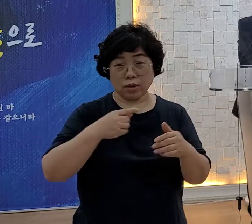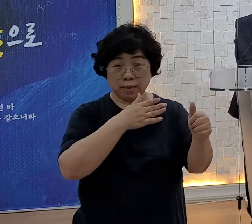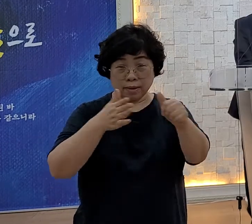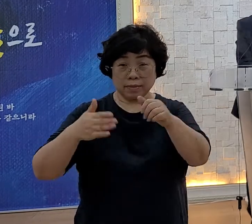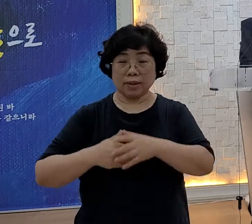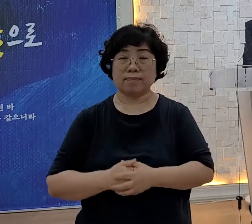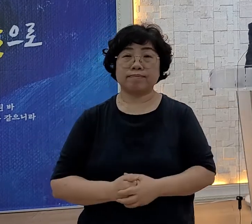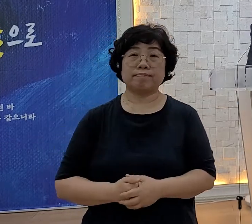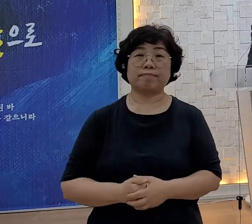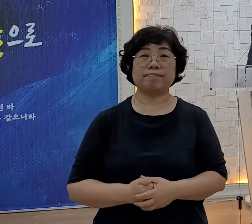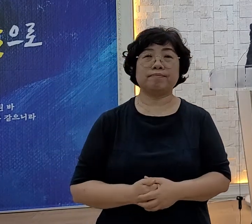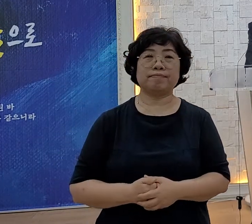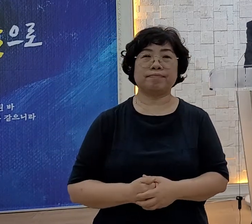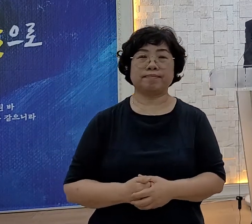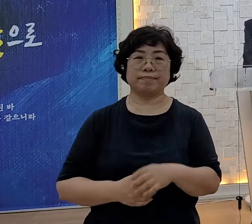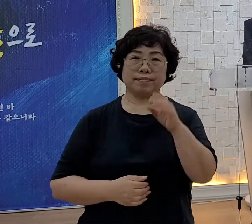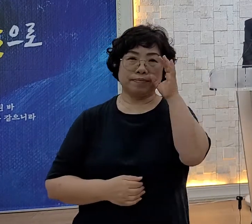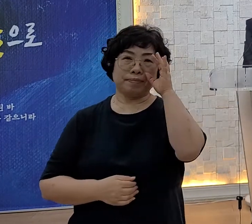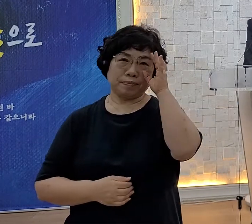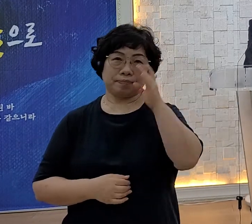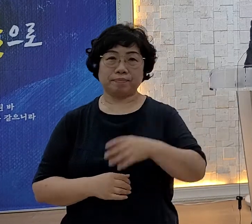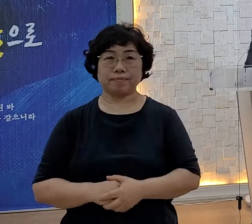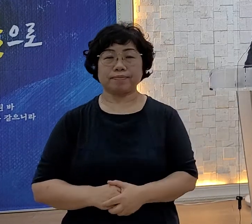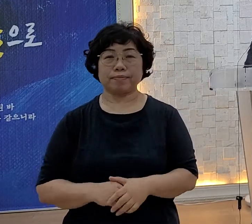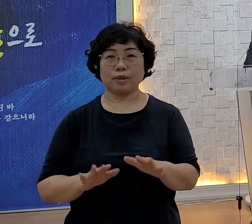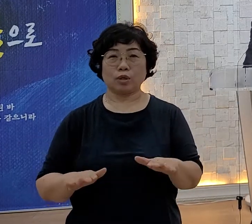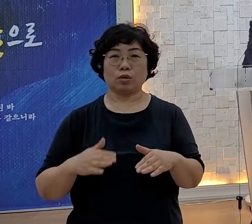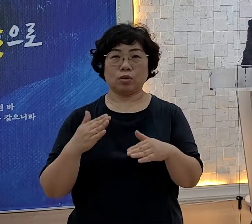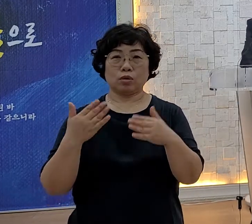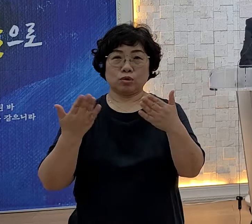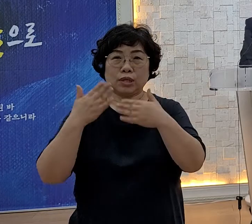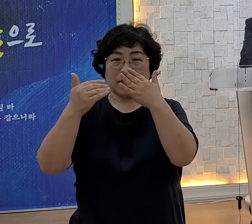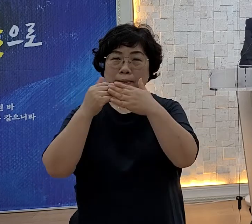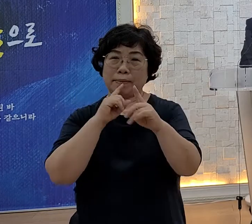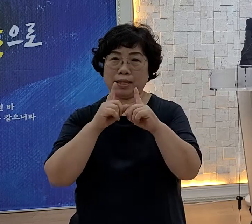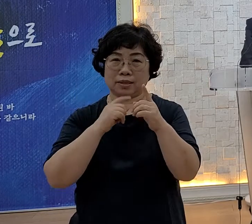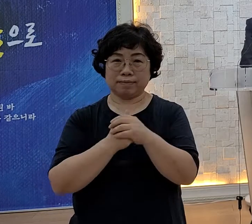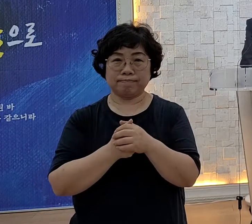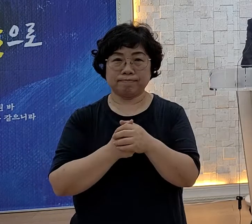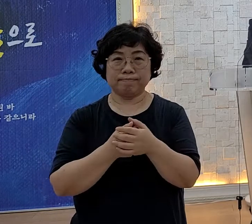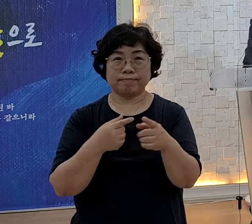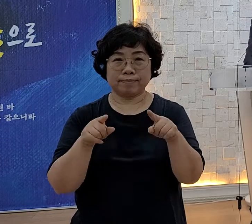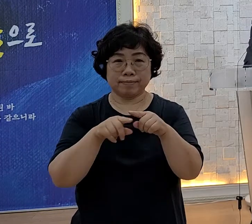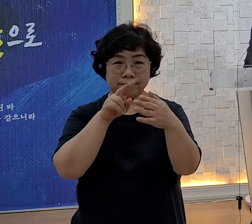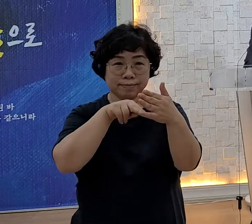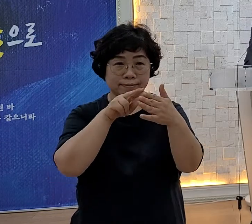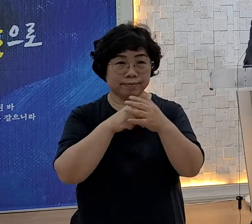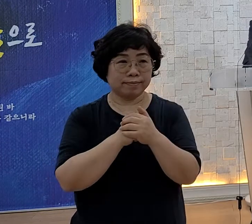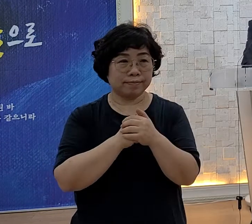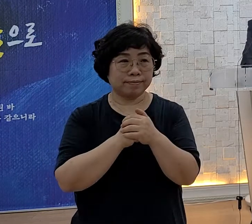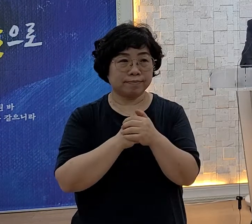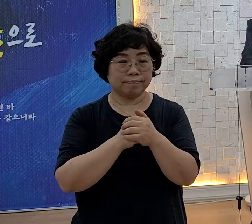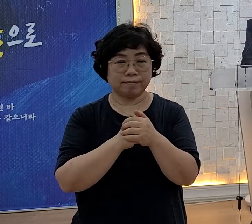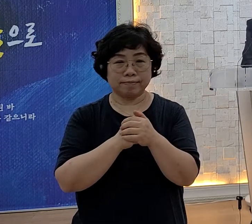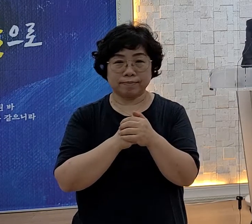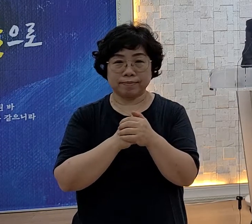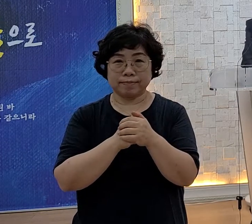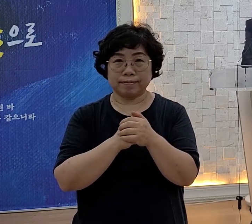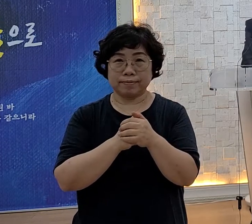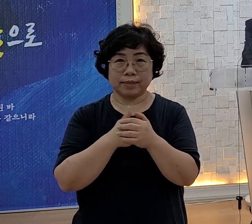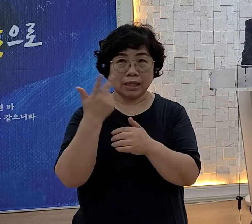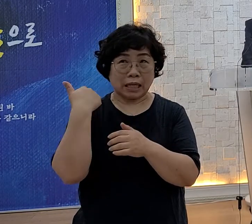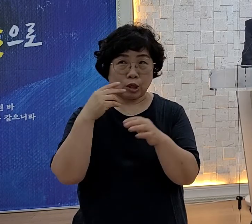광고들은 주보를 참조해 주시기 바랍니다. 오늘 주신 우리 하나님 말씀 함께 보겠습니다. 계속해서 이어서